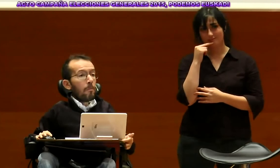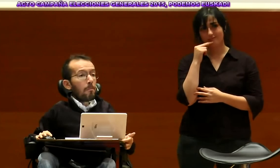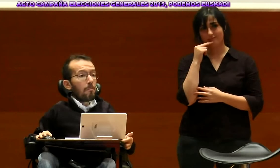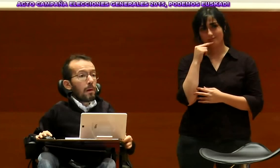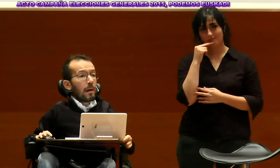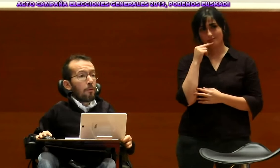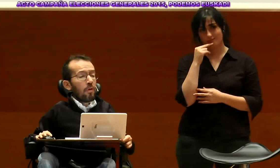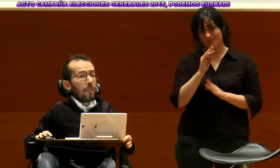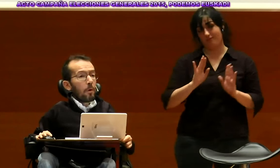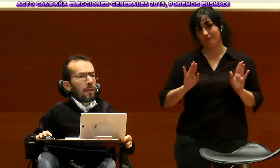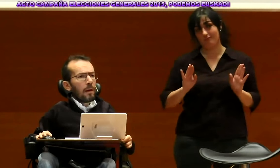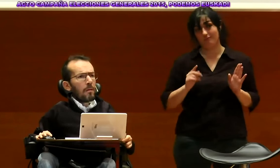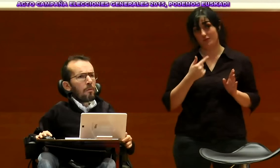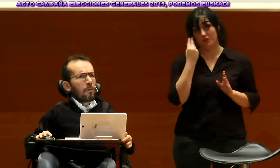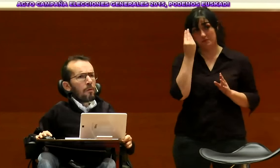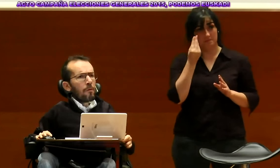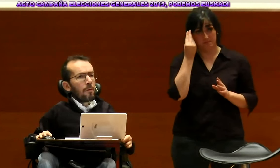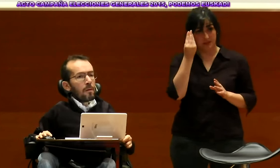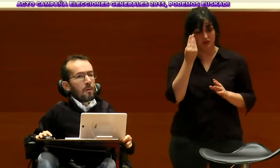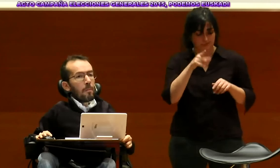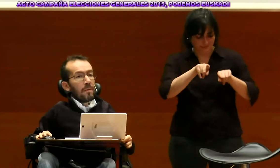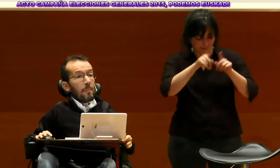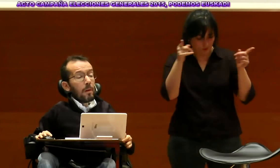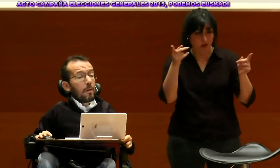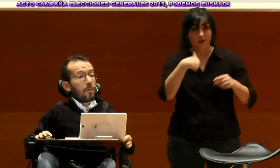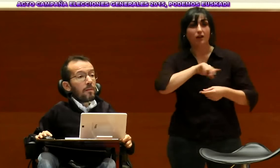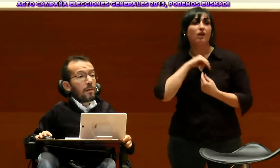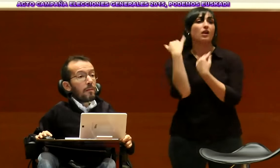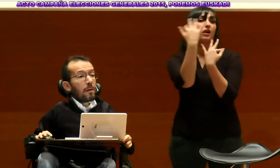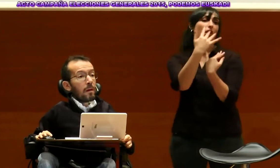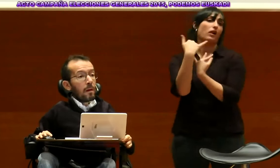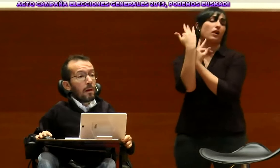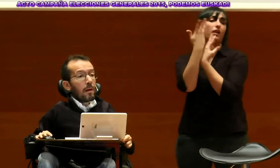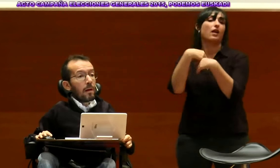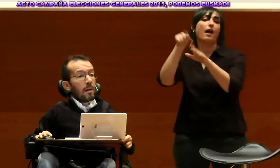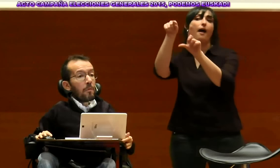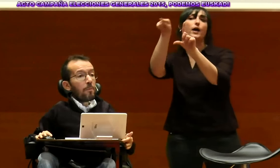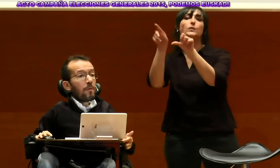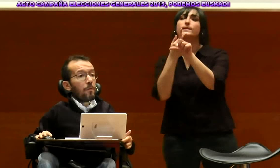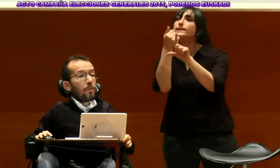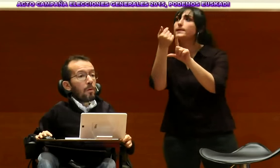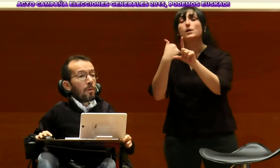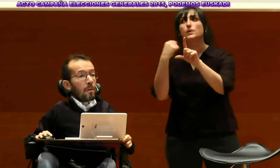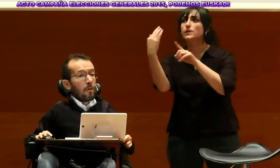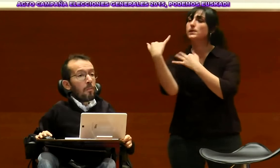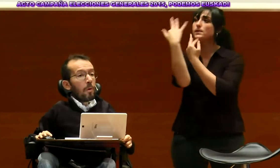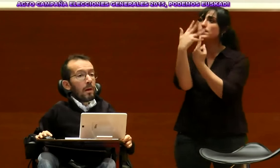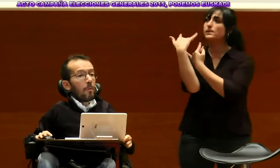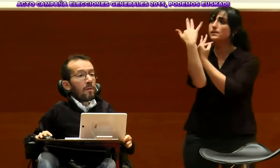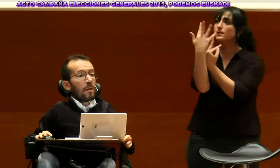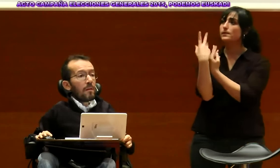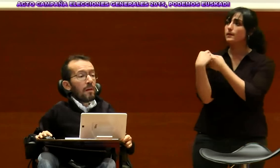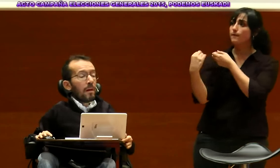creo que no tenemos que dejarnos convencer por las encuestas. Ya hemos visto cómo